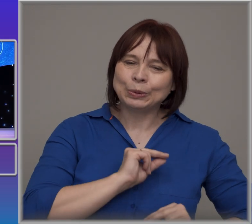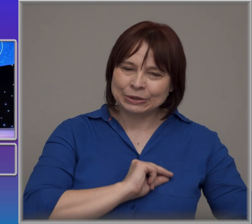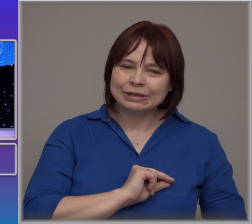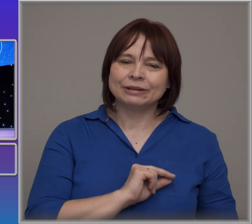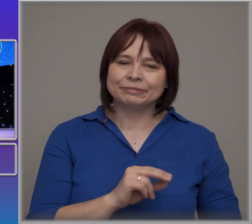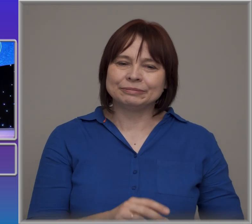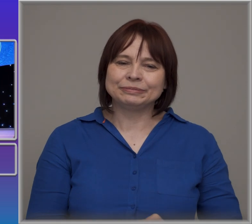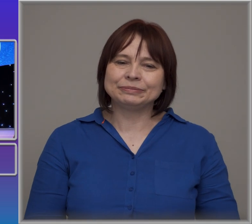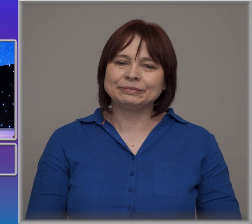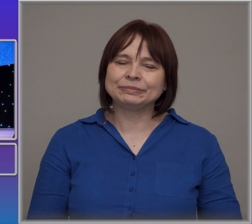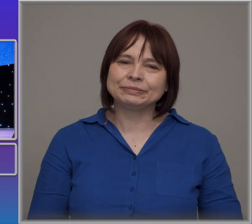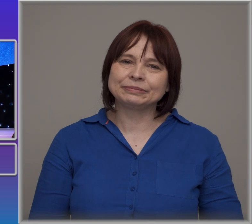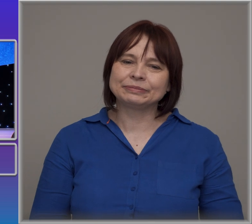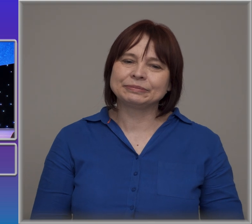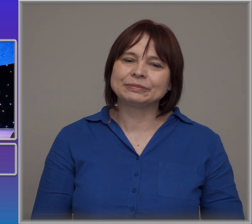труд.